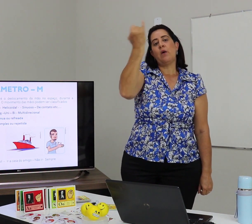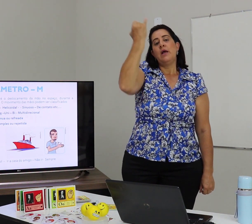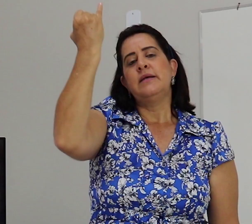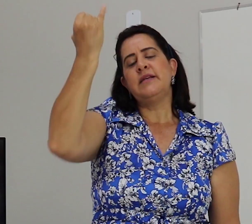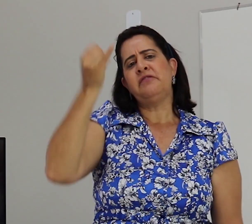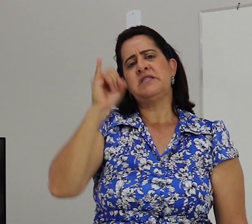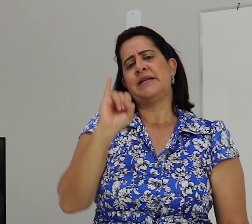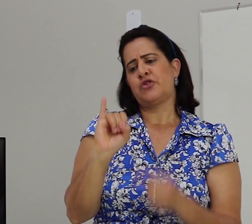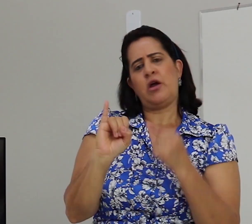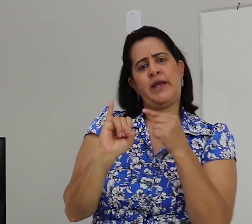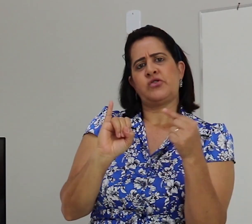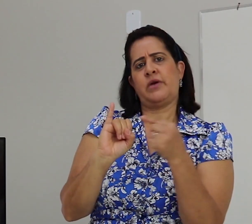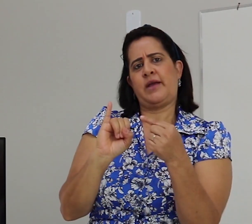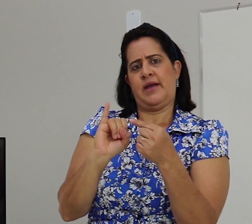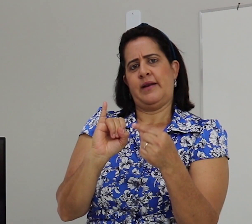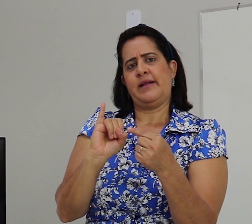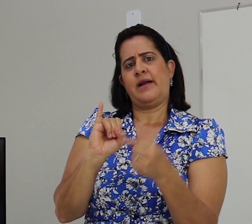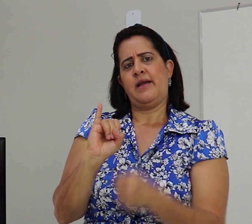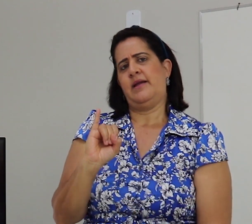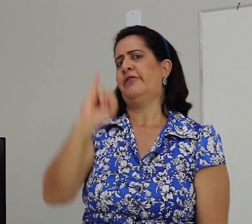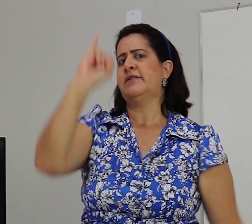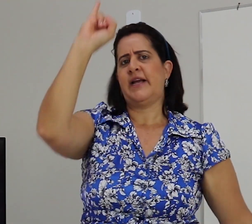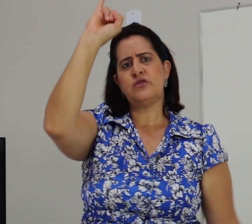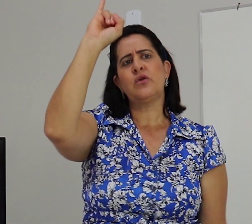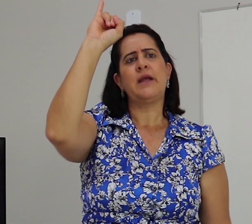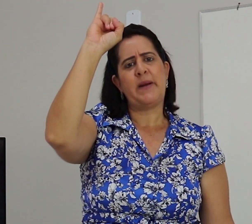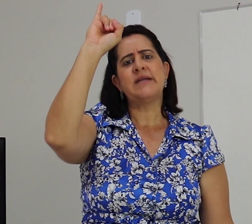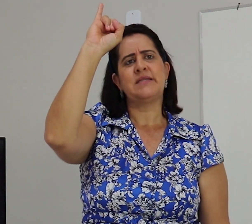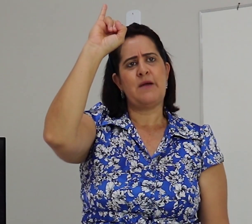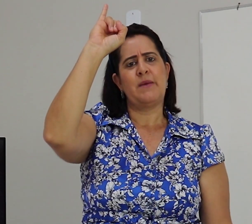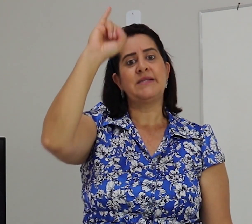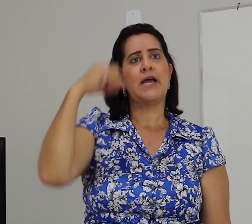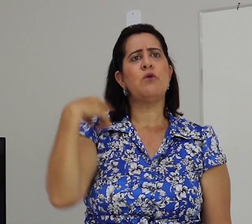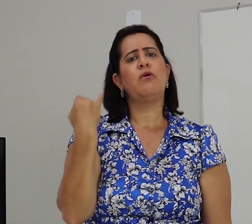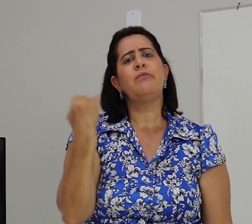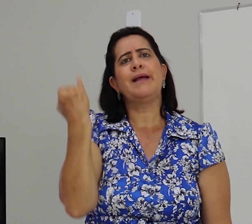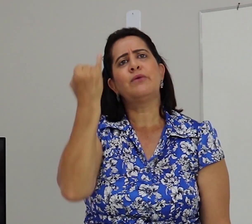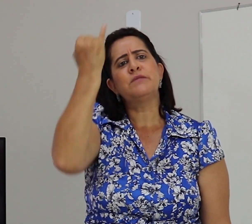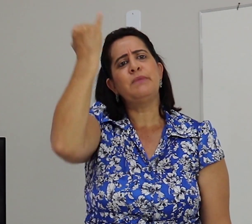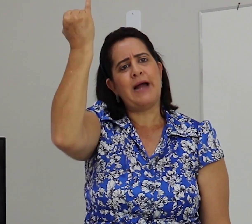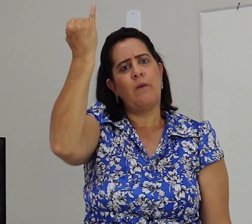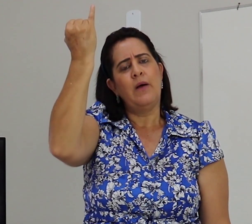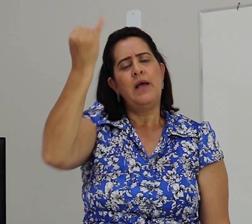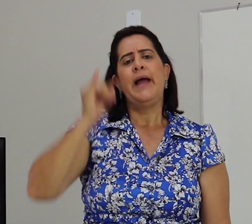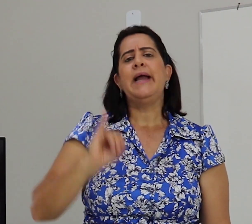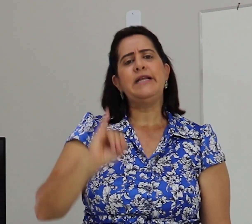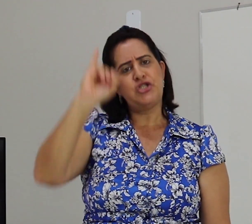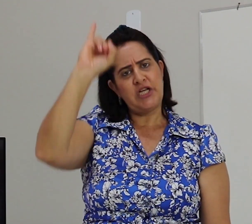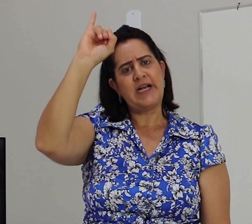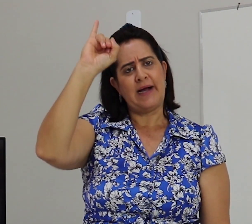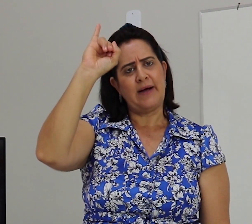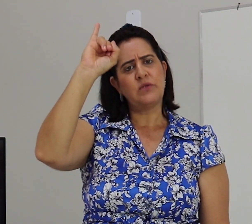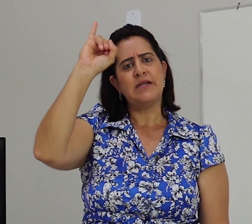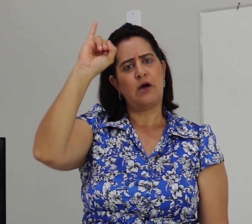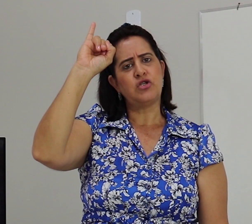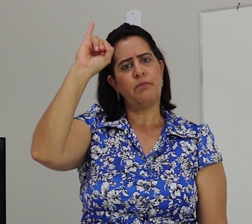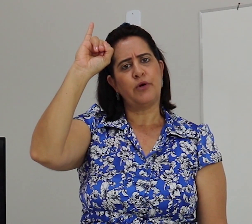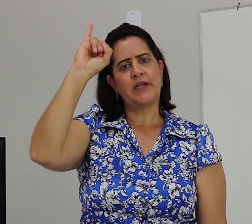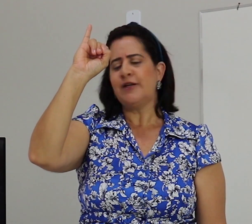aspiral. Se eu fizer só isso aqui, a letra I, e fizer isso aqui para cima, sem o movimento aspiral, ele indica o sinal de